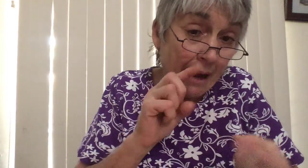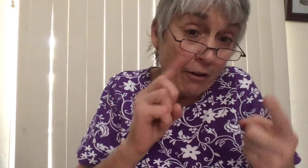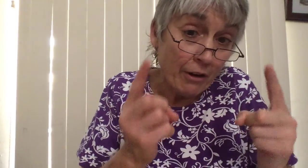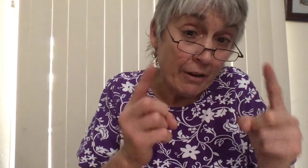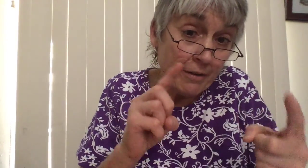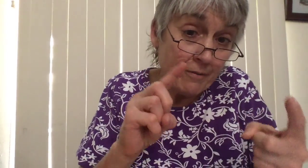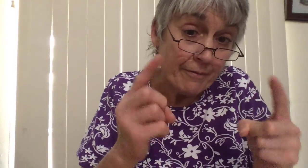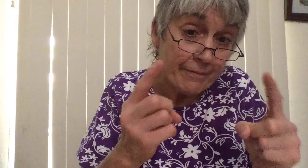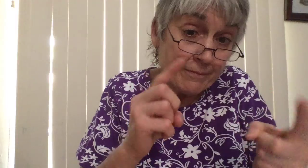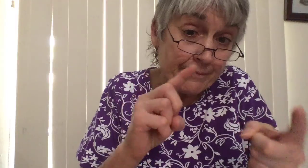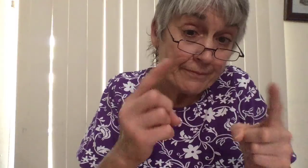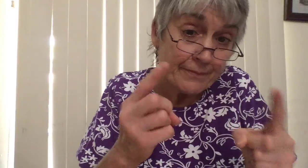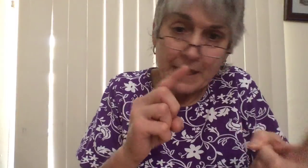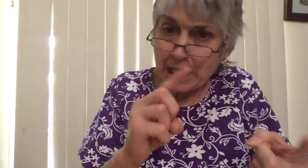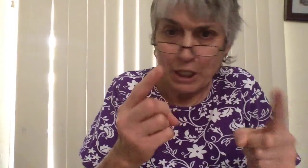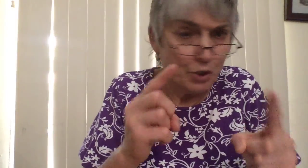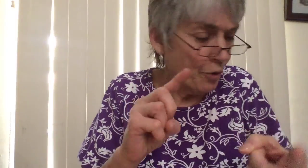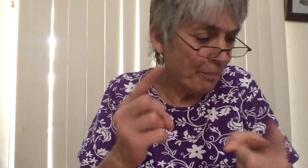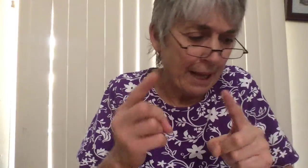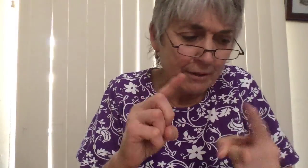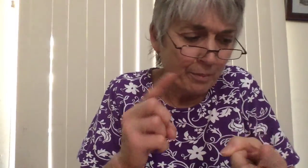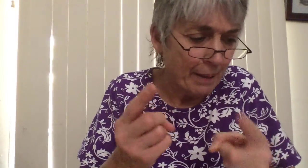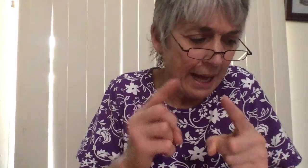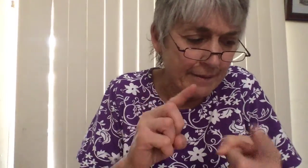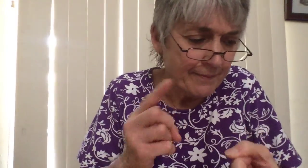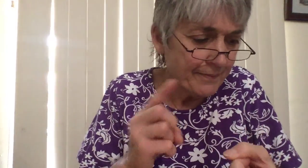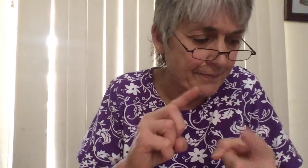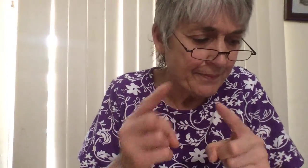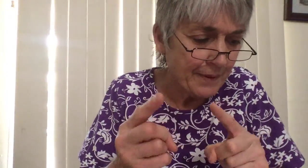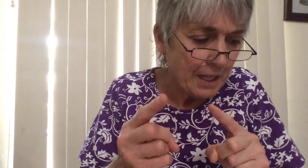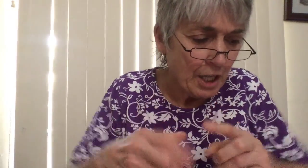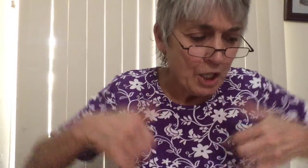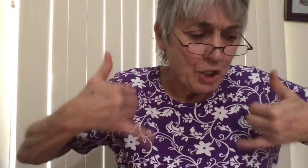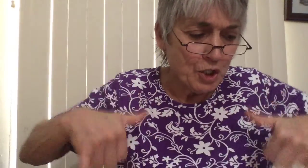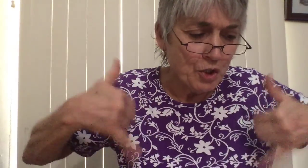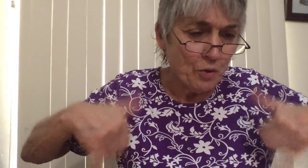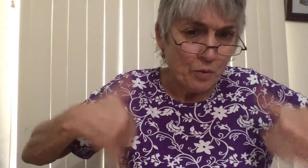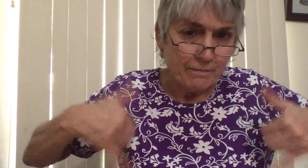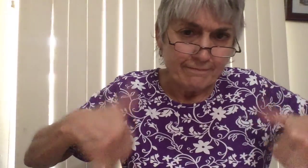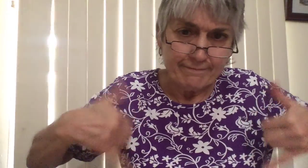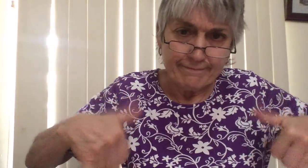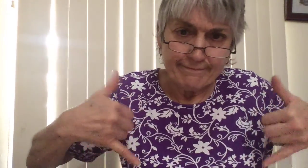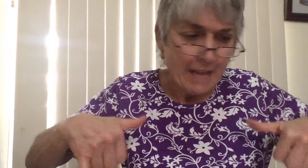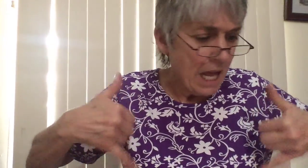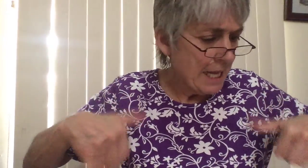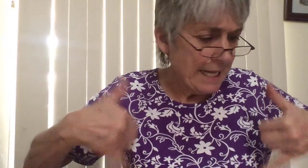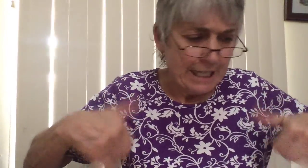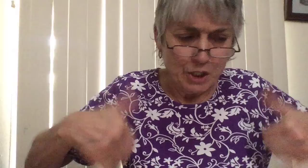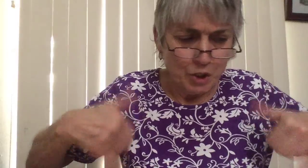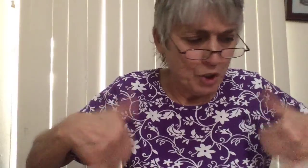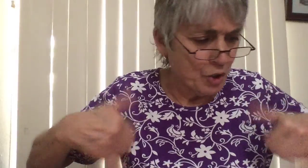Parle. Il ne parle pas. Joue. Il ne joue